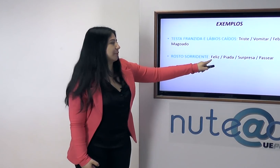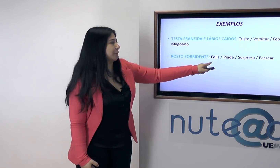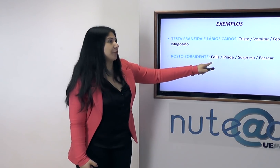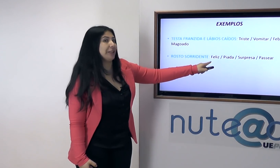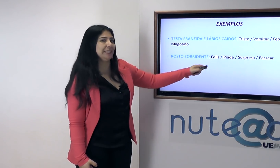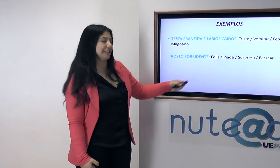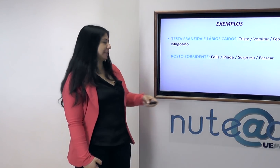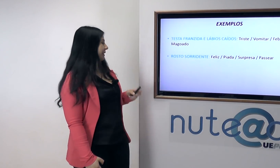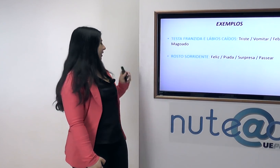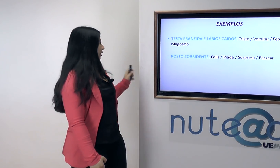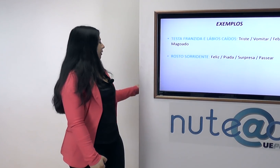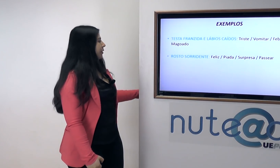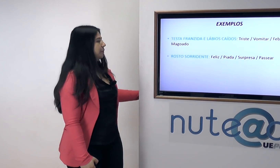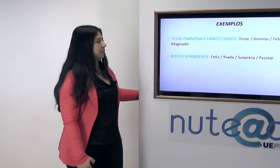exemplo, feliz.